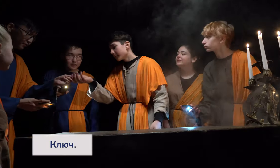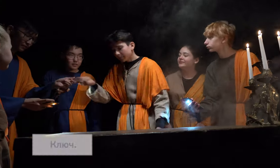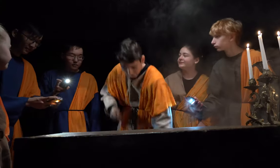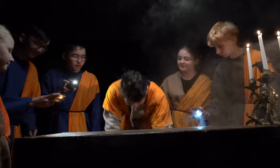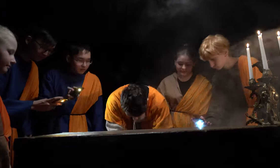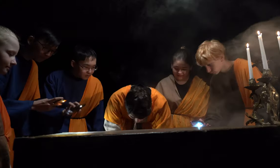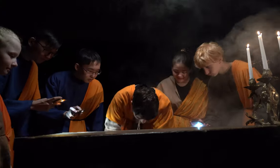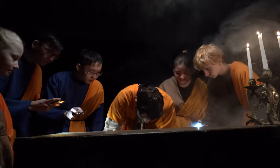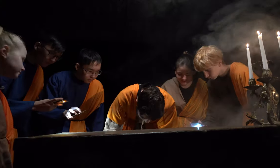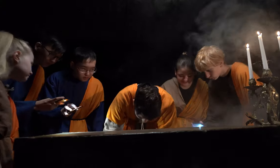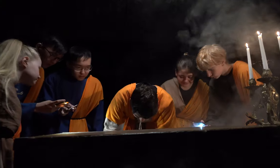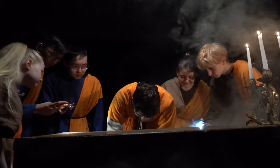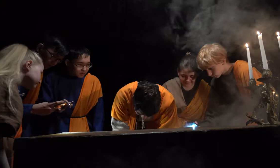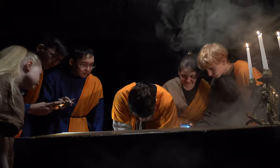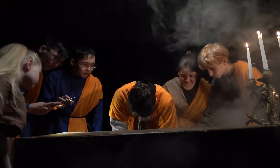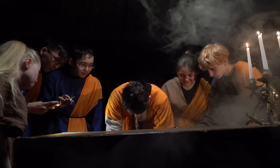ключ.